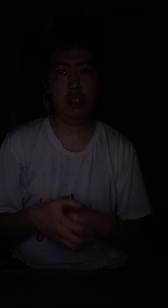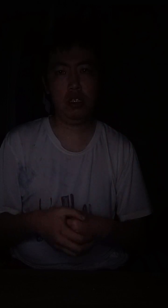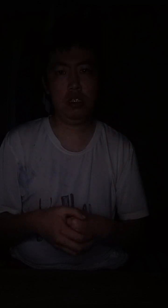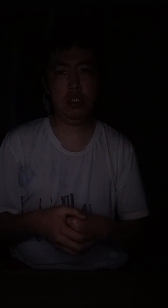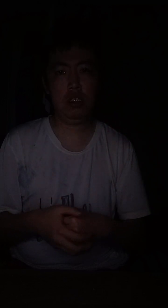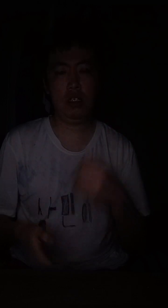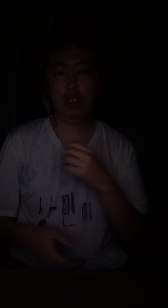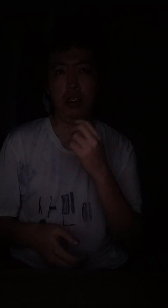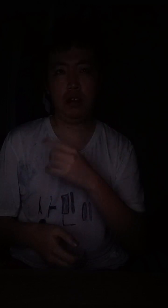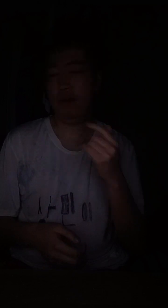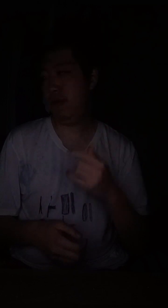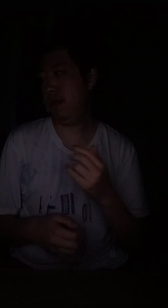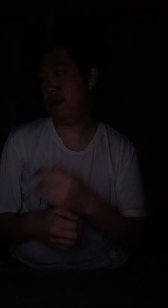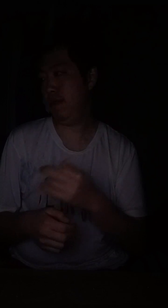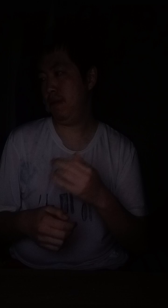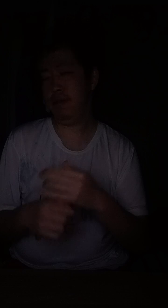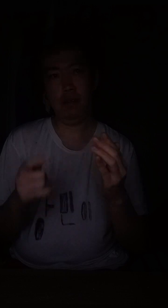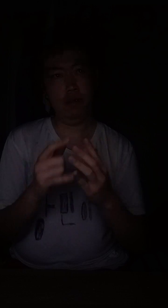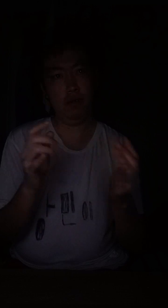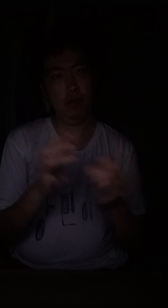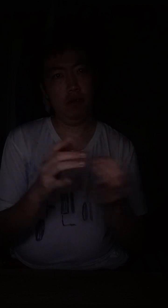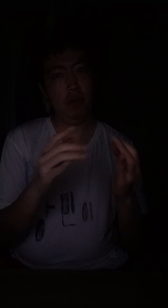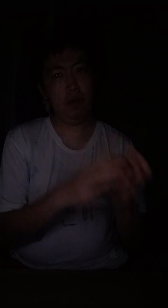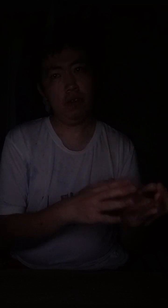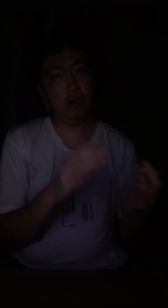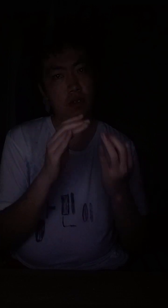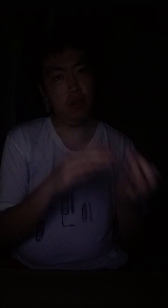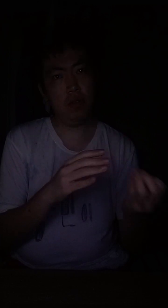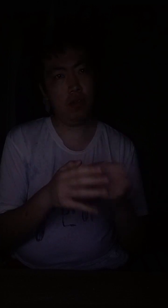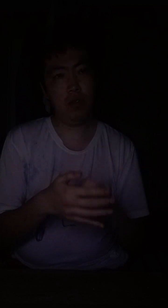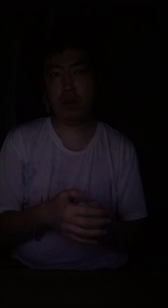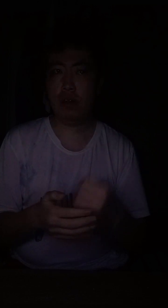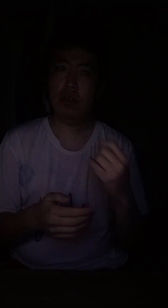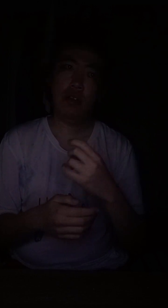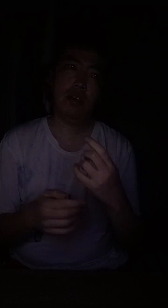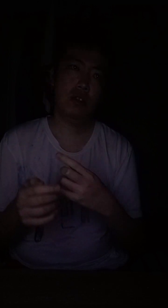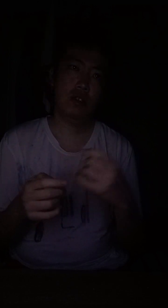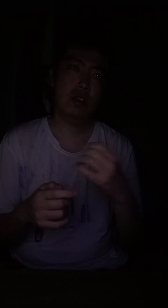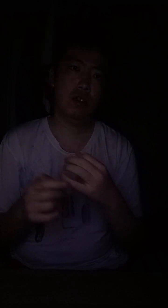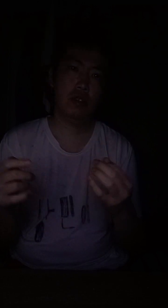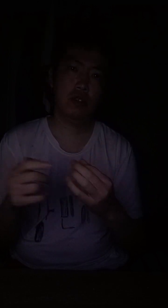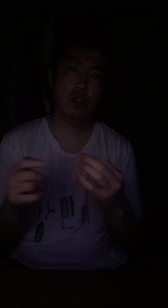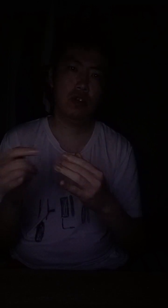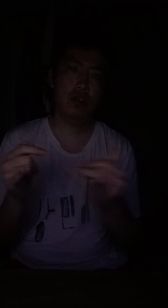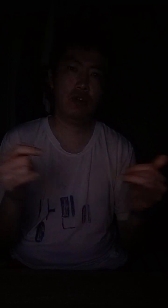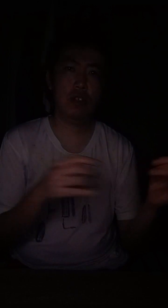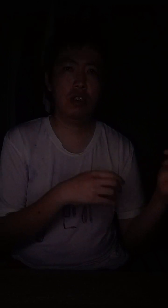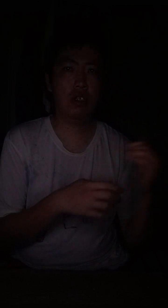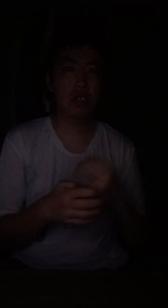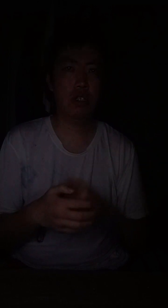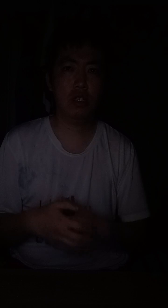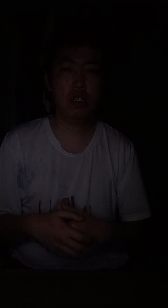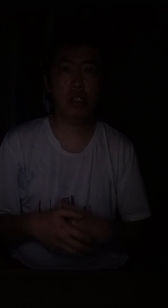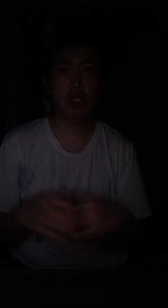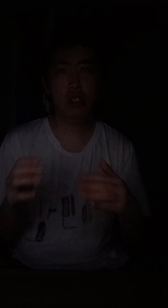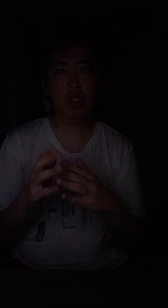언론노조 KBS 본부는 참사 수준의 보도라고 비판했고 기자들의 성토가 줄을 이었습니다. 김건희 여사의